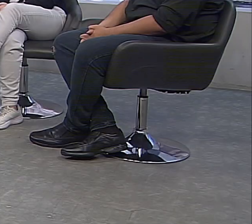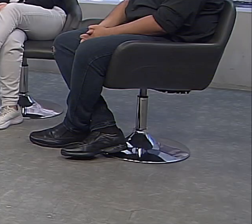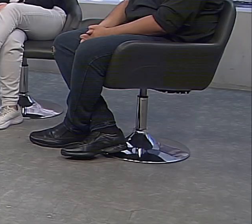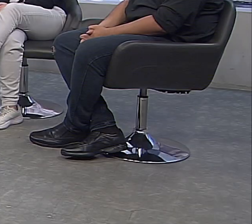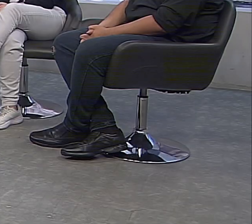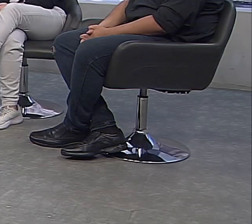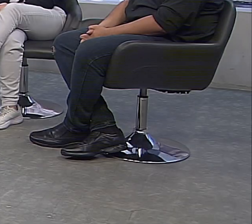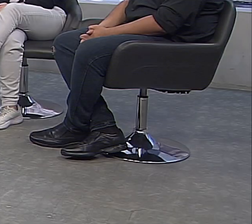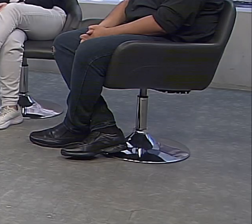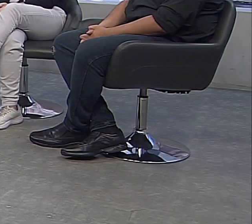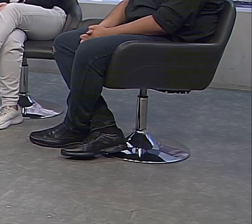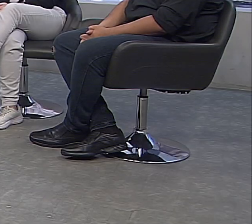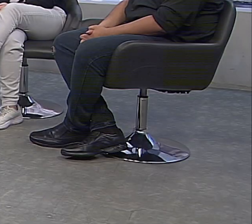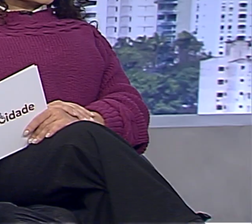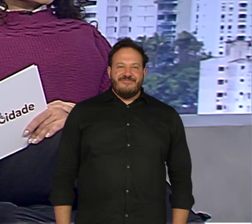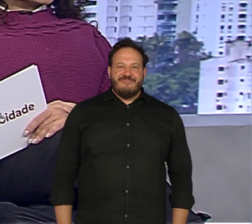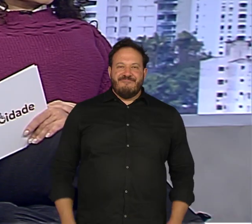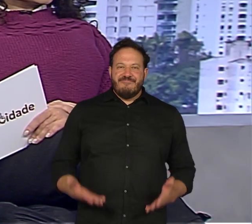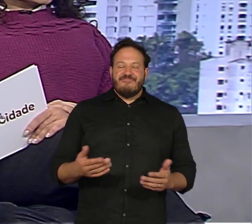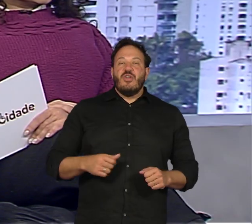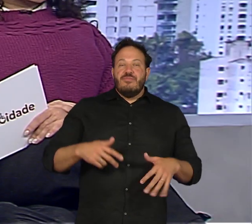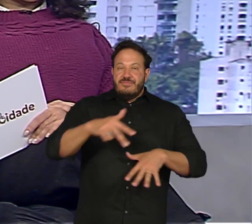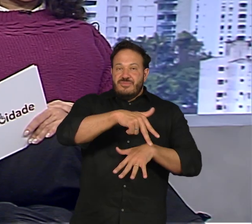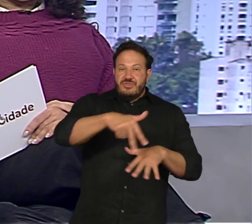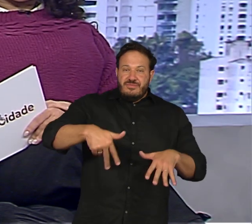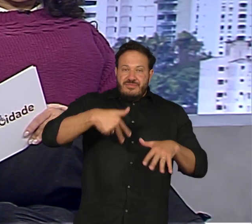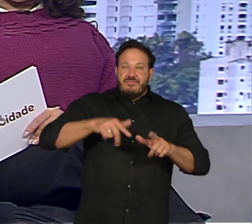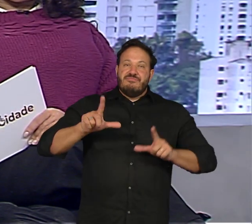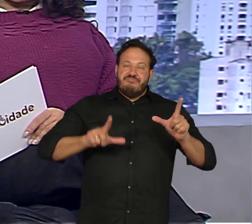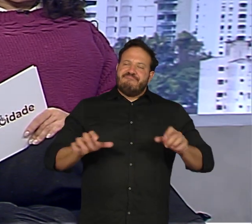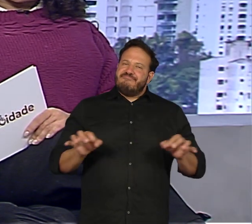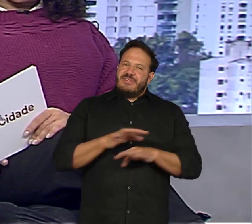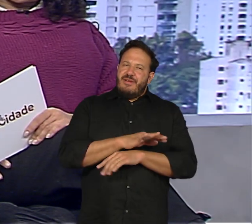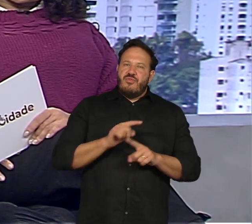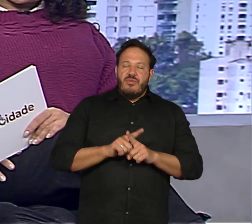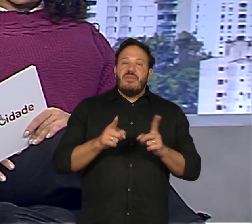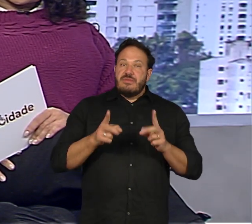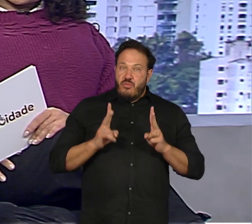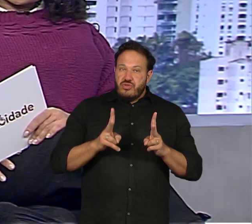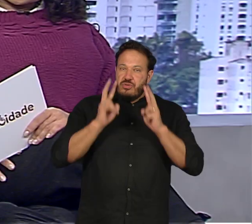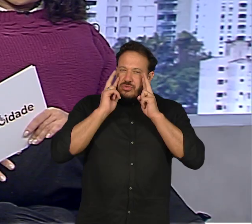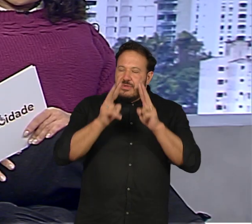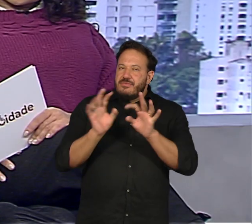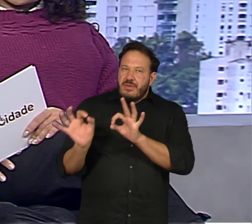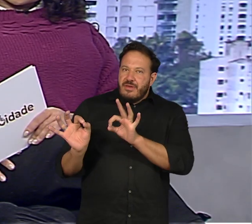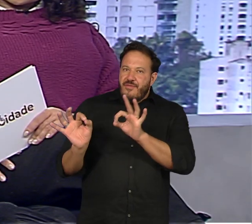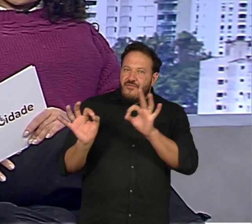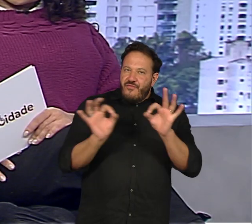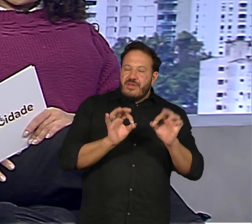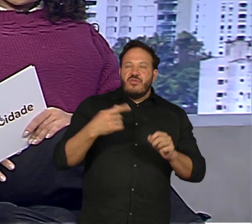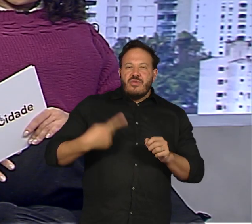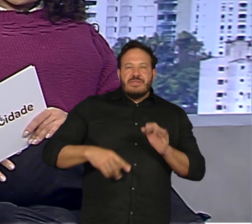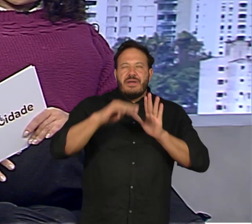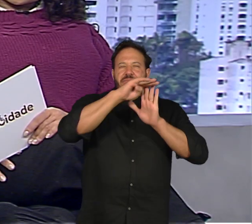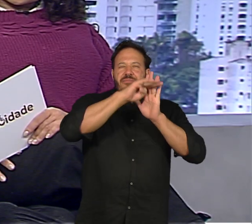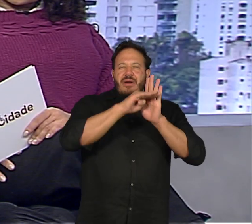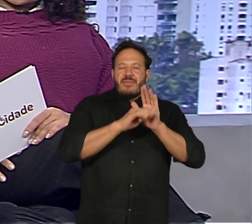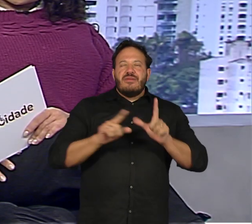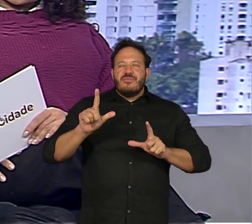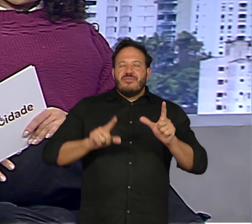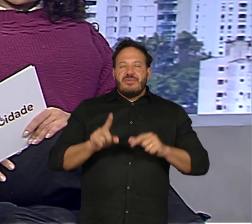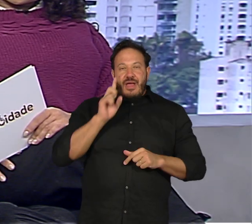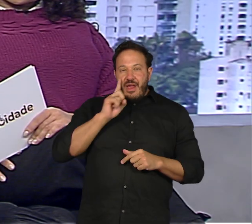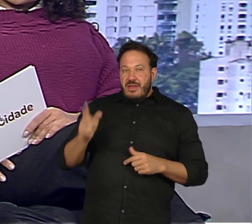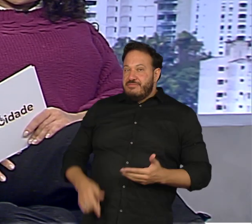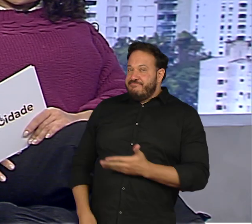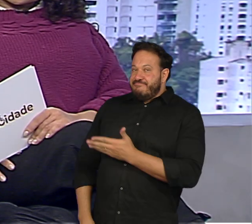pelo convite, por eu estar aqui. O Diversidade fica por aqui, mas você pode continuar acompanhando toda a nossa programação